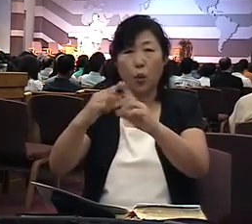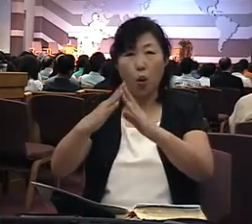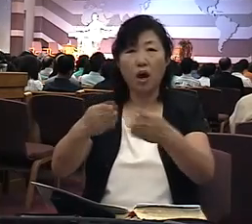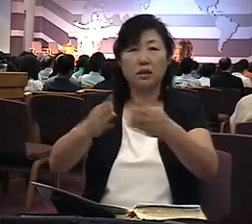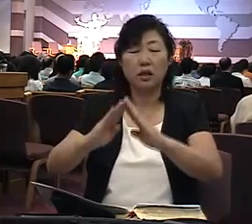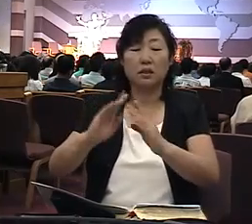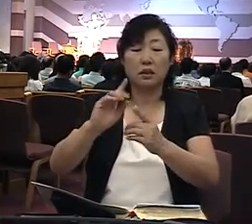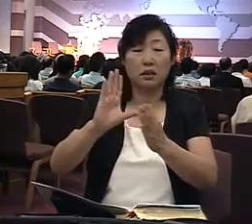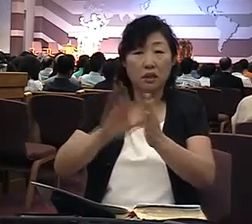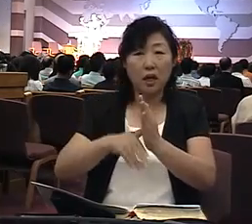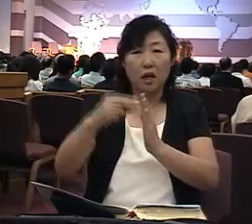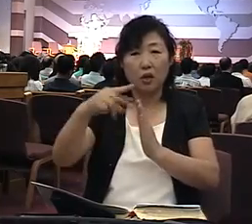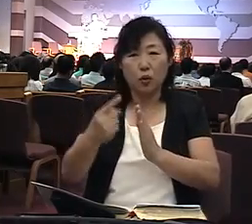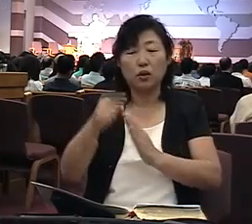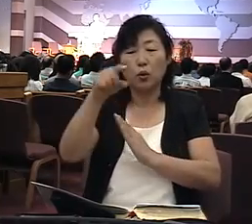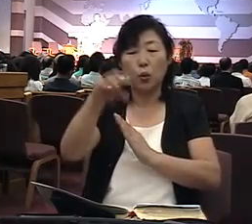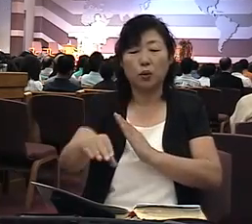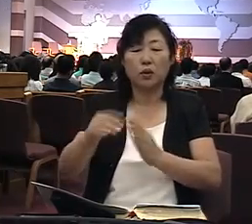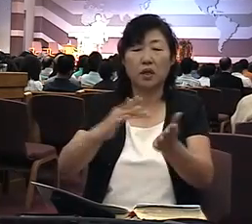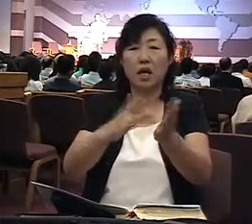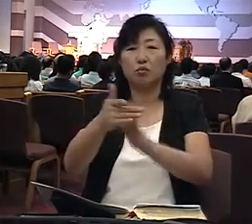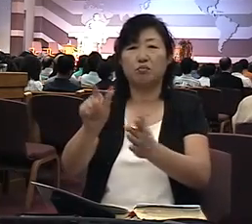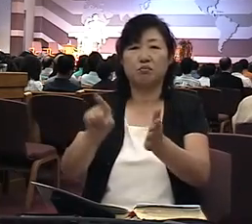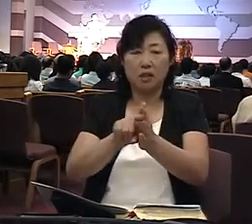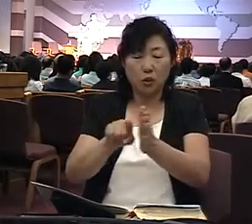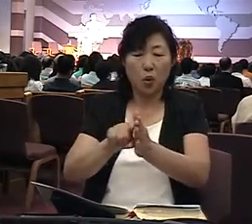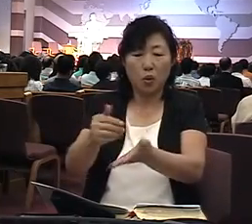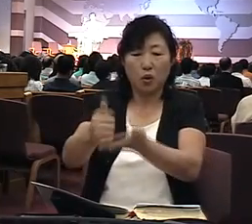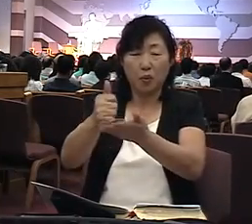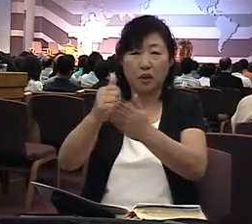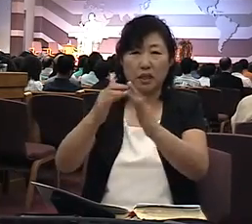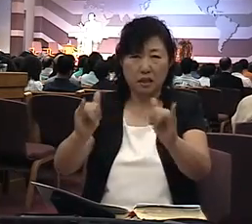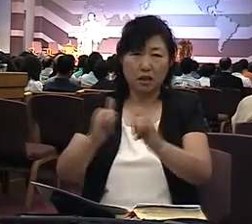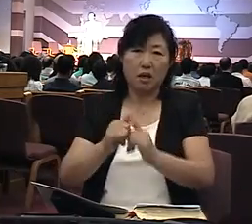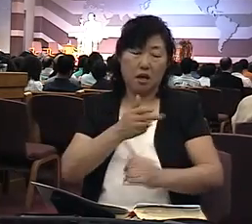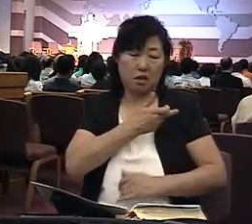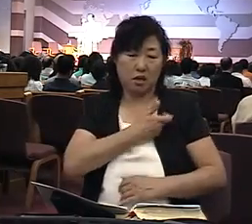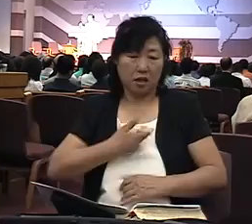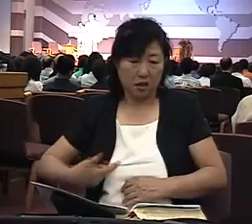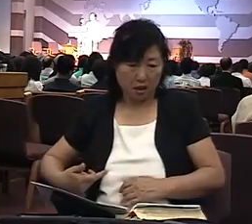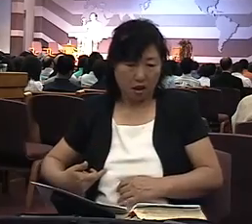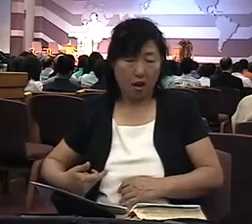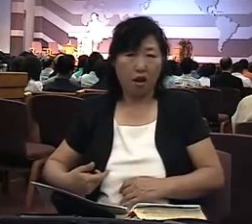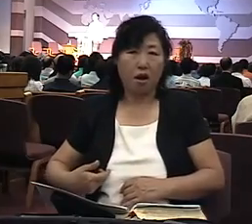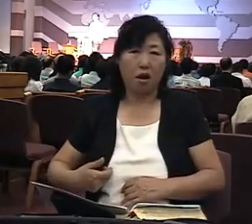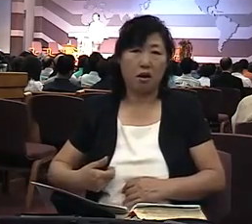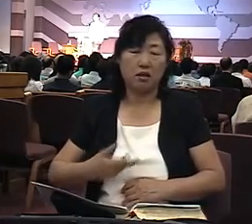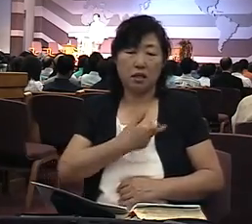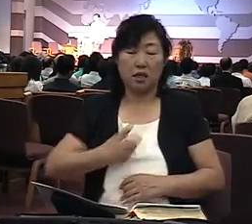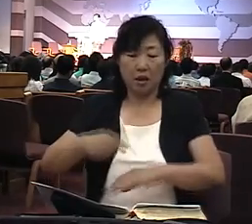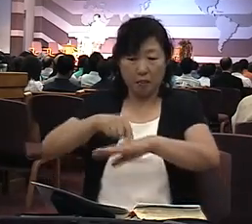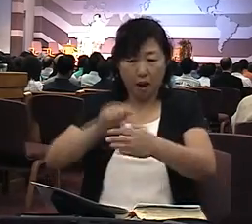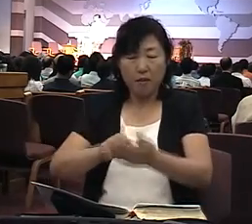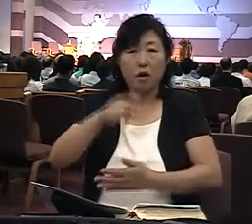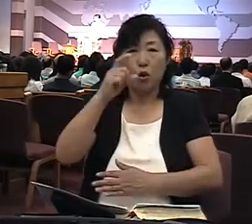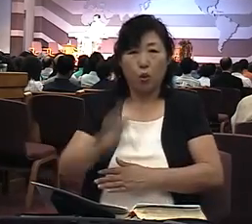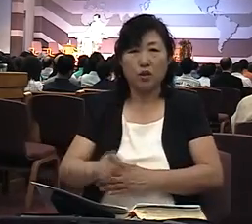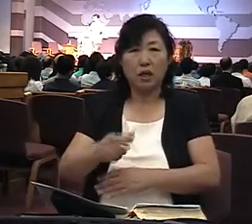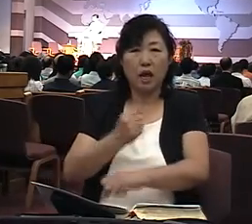그곳에 예수님을 믿고 섬기는 모든 자들을 제자들의 마음을 굳세게 하기 위하여 사도 바울이 그들을